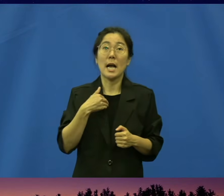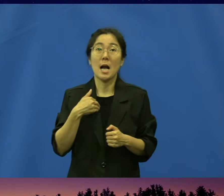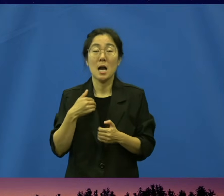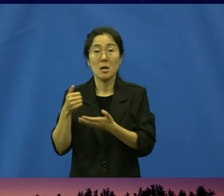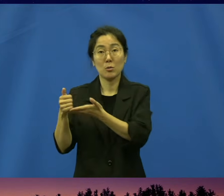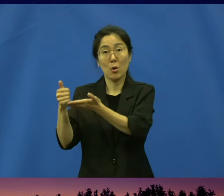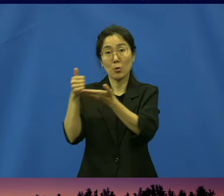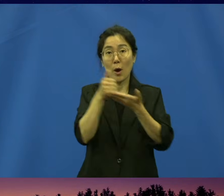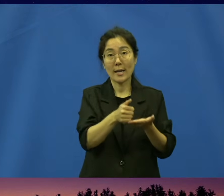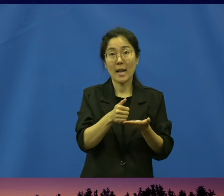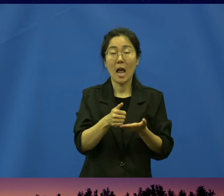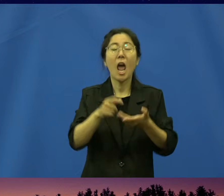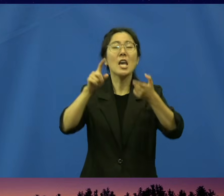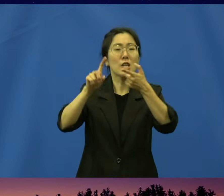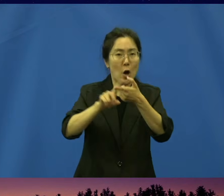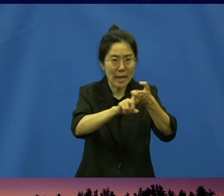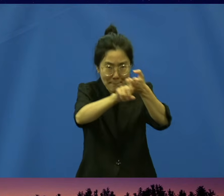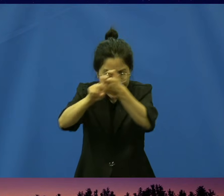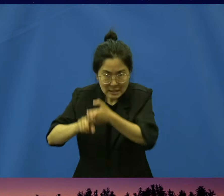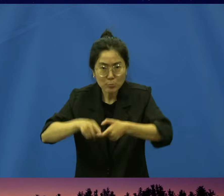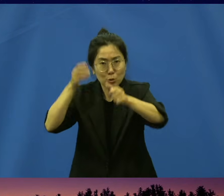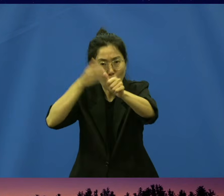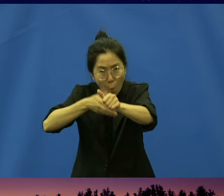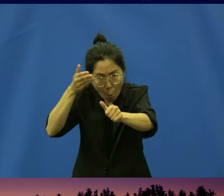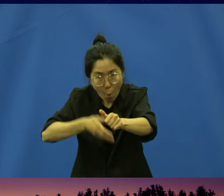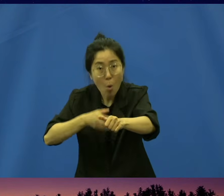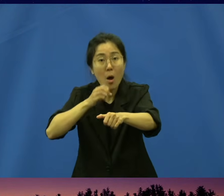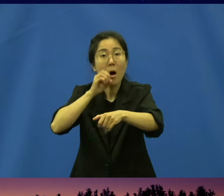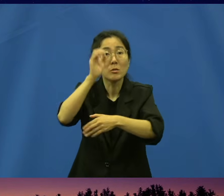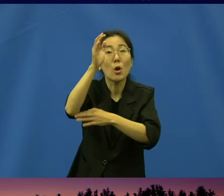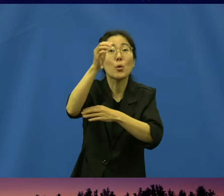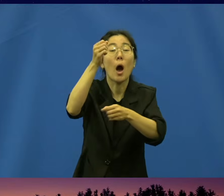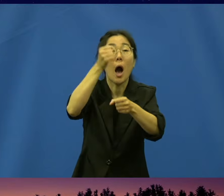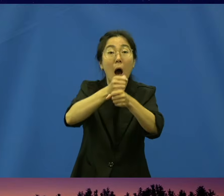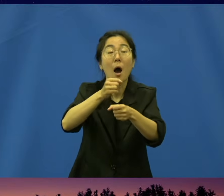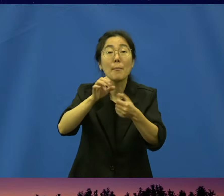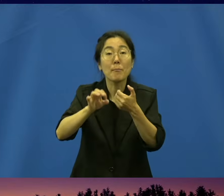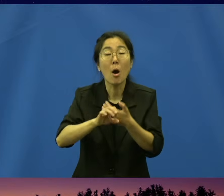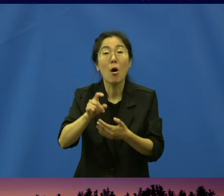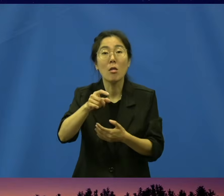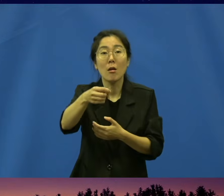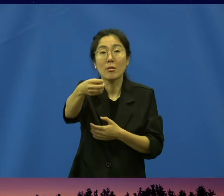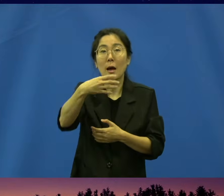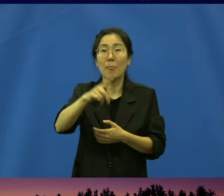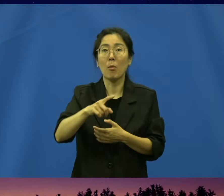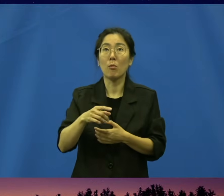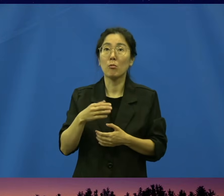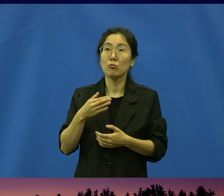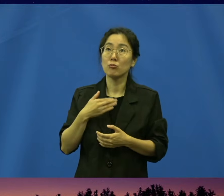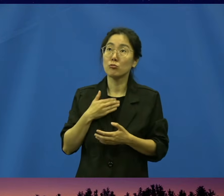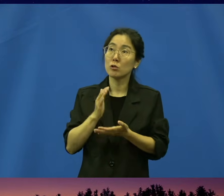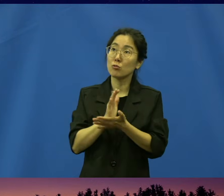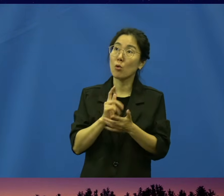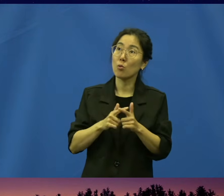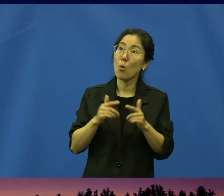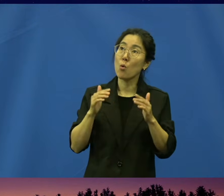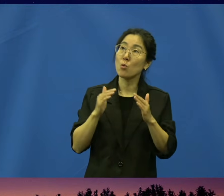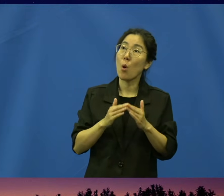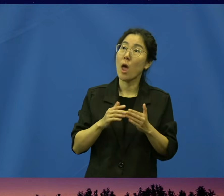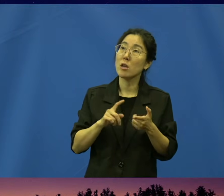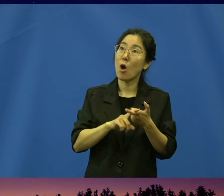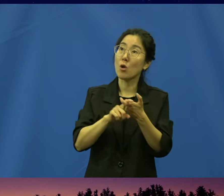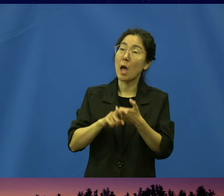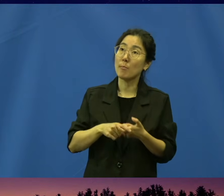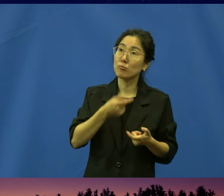강사한테 미리 얘기를 했나? 뭐 사랑의 설교를 하면 뭐 그런 적이 있어요. 그거 아니에요. 저는 그건 여기서는 그거